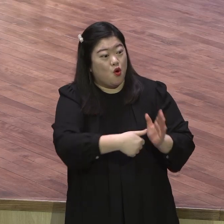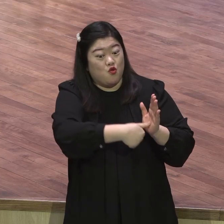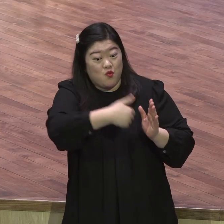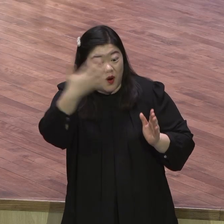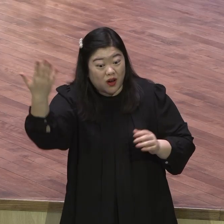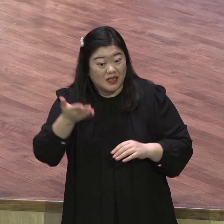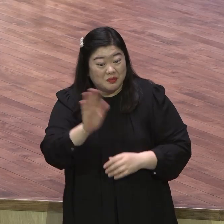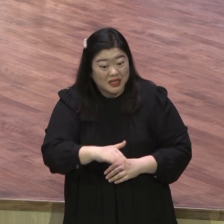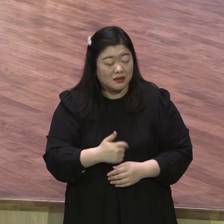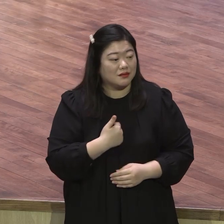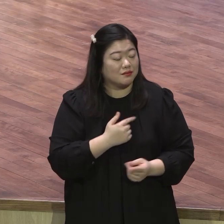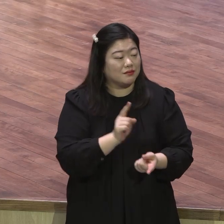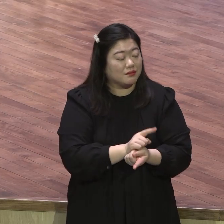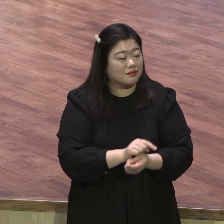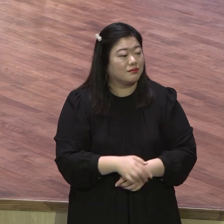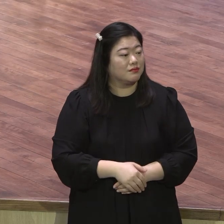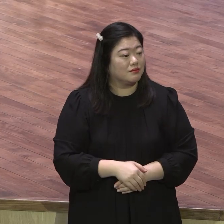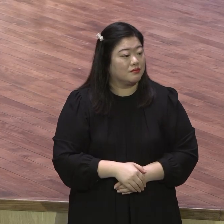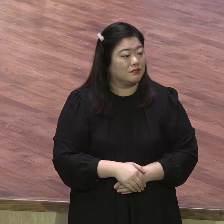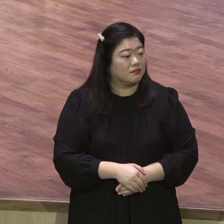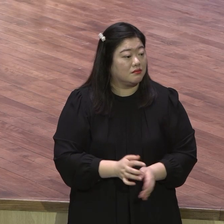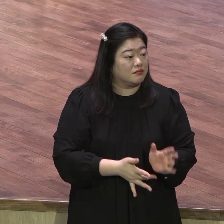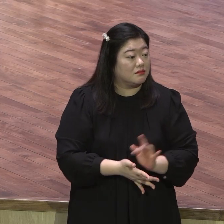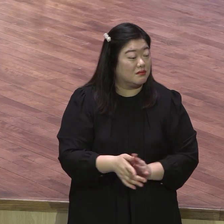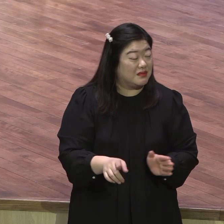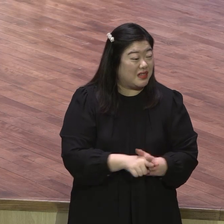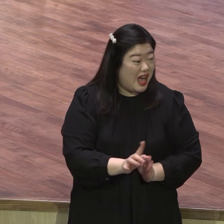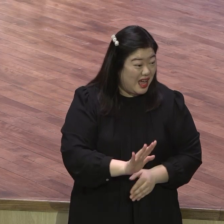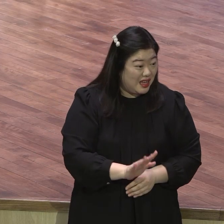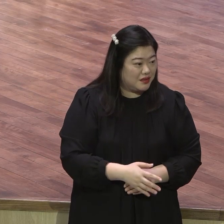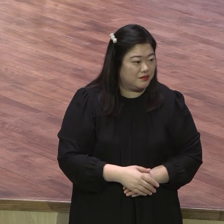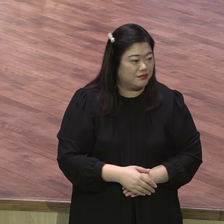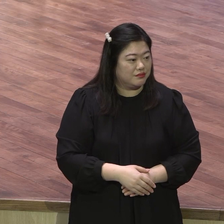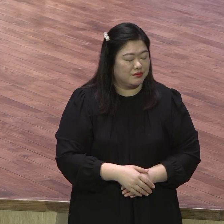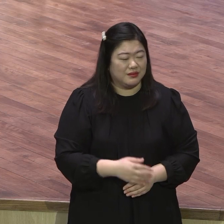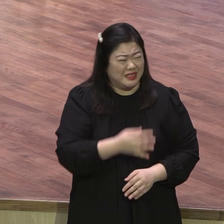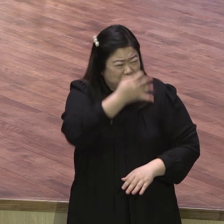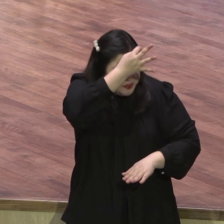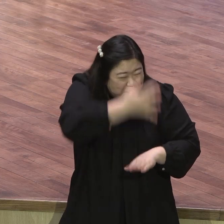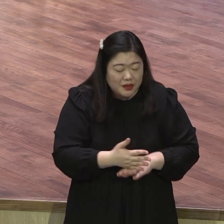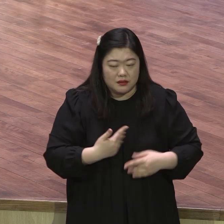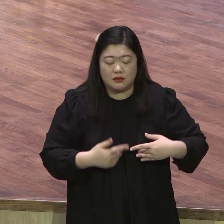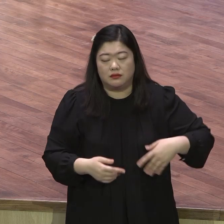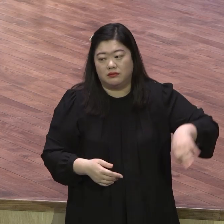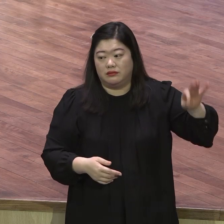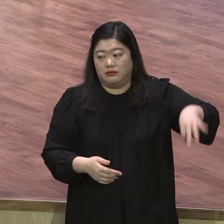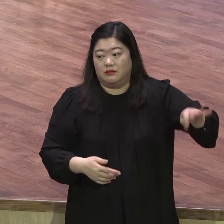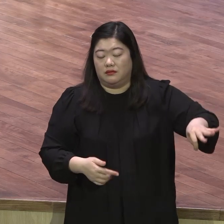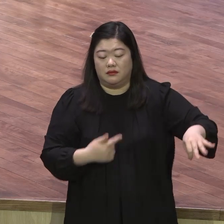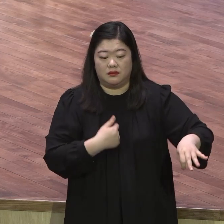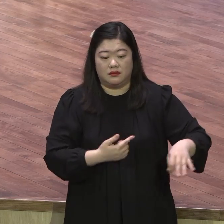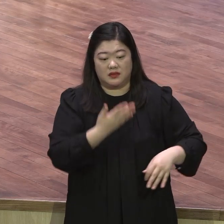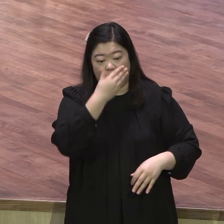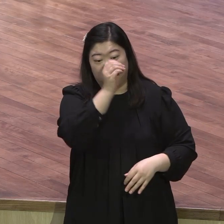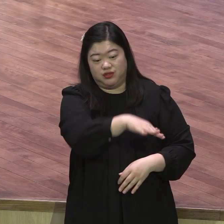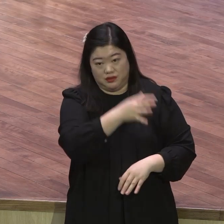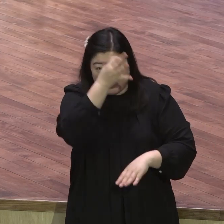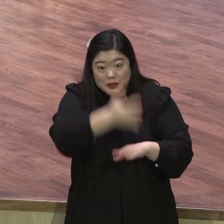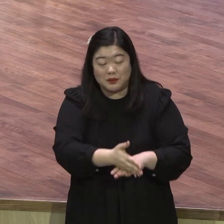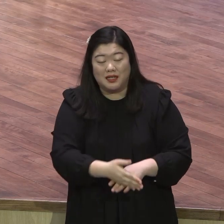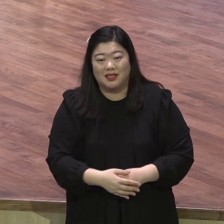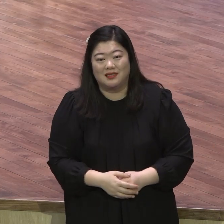대통령이 내 눈앞에 예수 믿느냐 안 믿느냐 그것밖에 안보여요. 안 믿는다. 상당히 무시해버립니다. 그